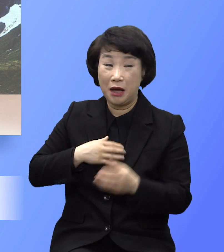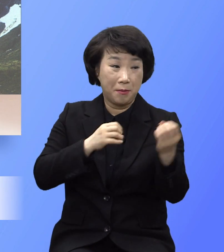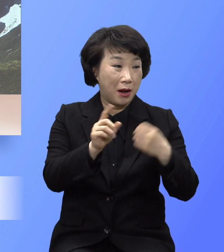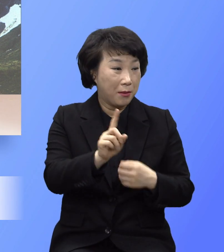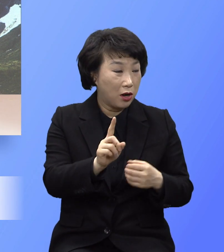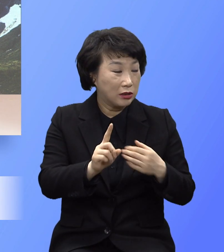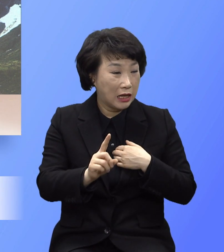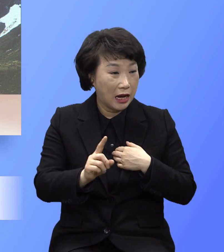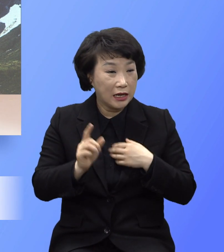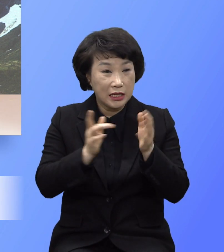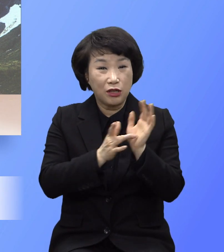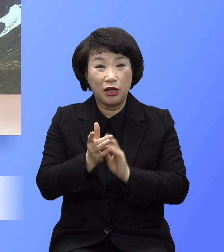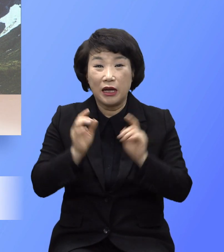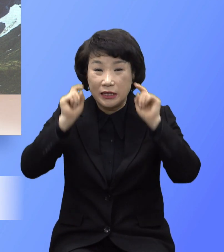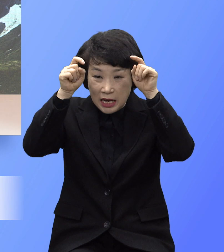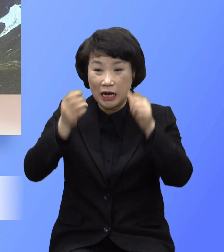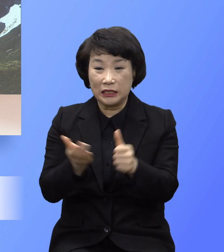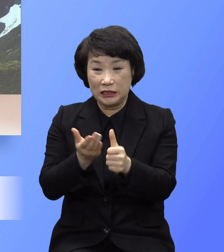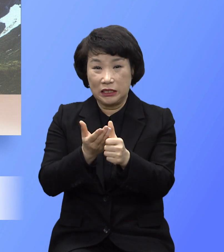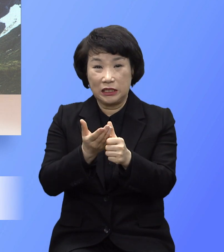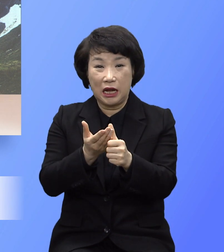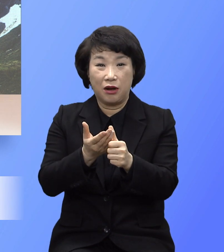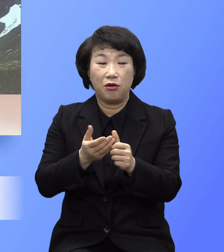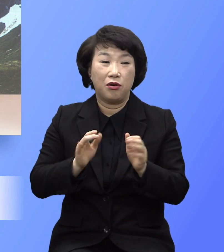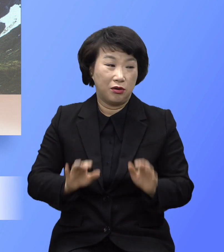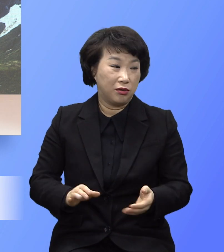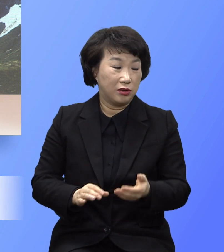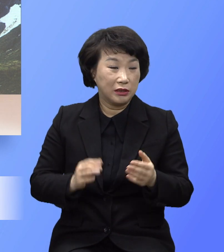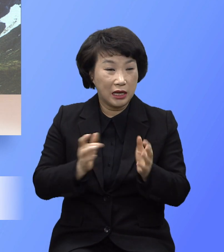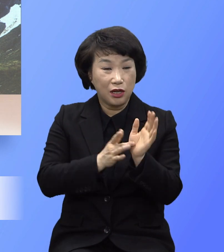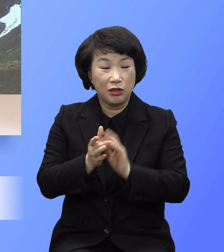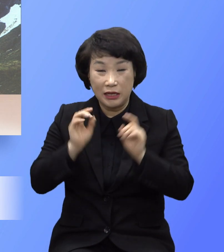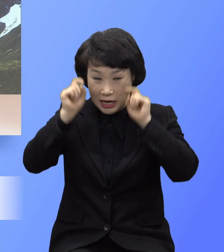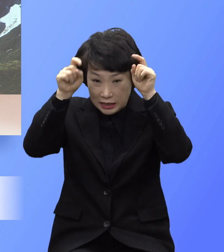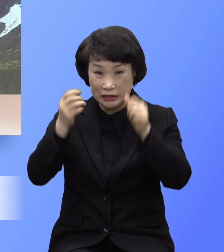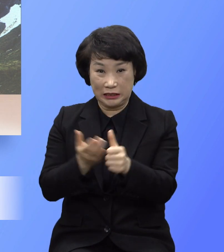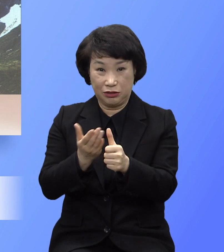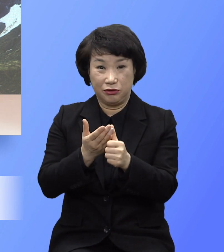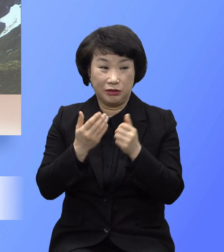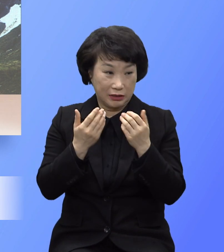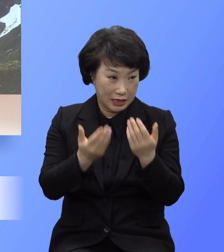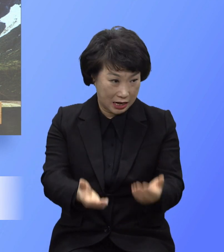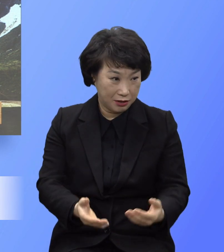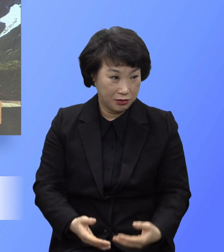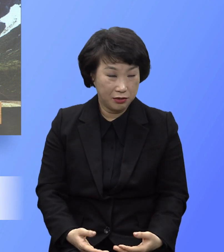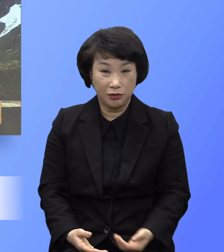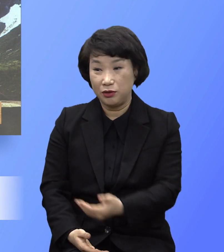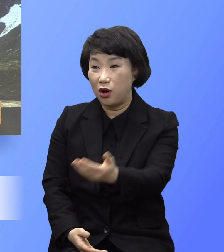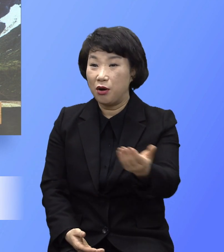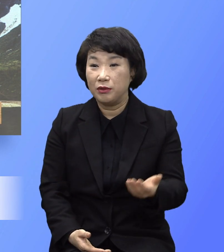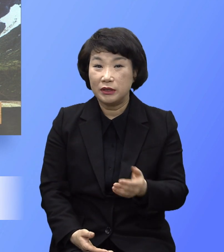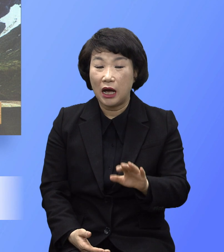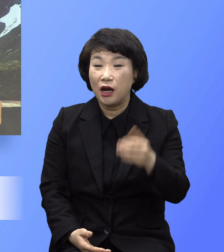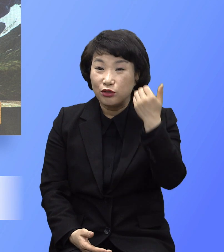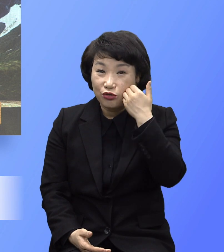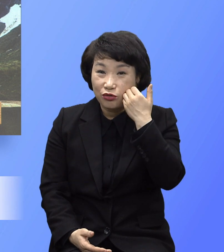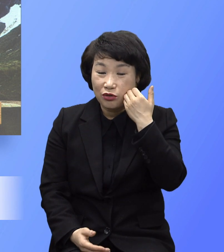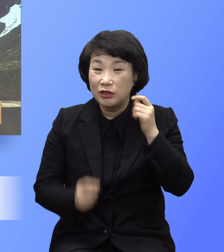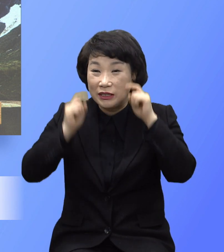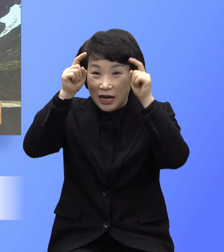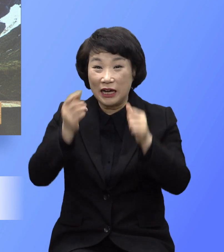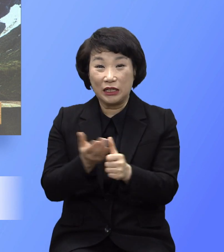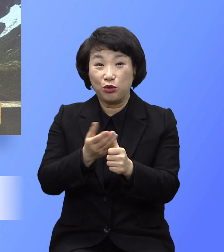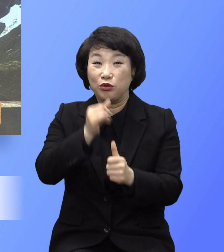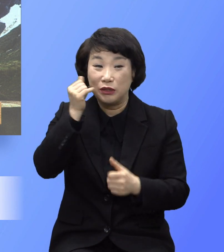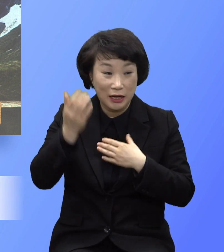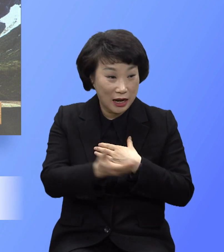가라사대 내 양을 치라. 내 양을 치라. 여러분들이 어떤 양을 치고